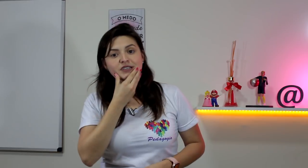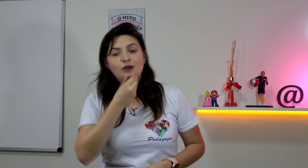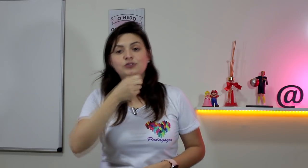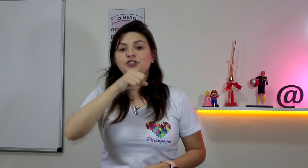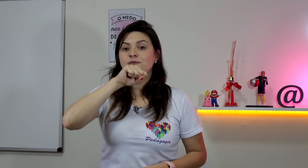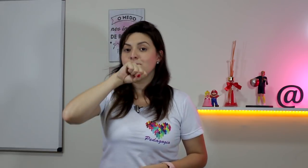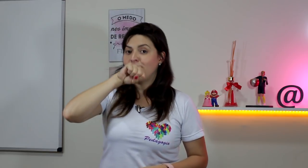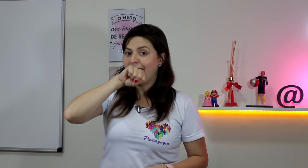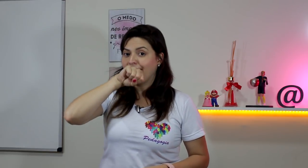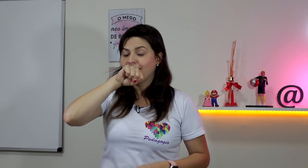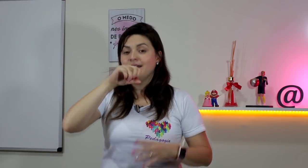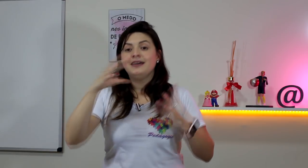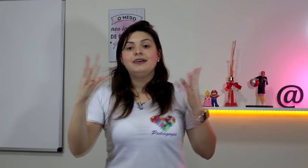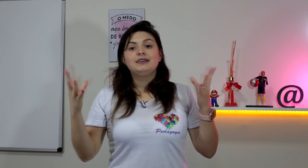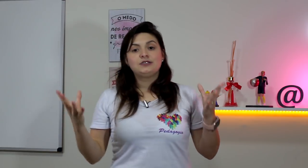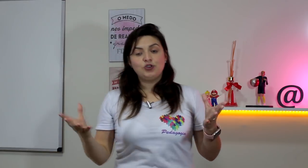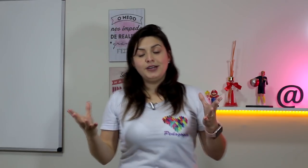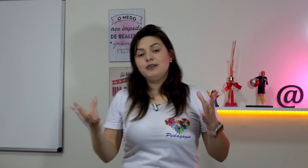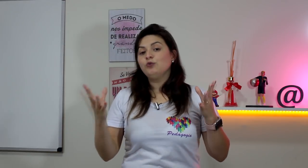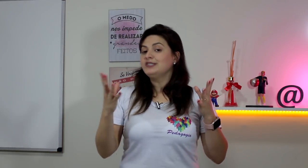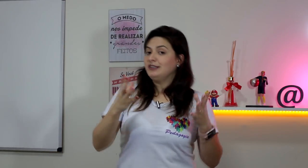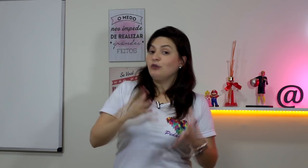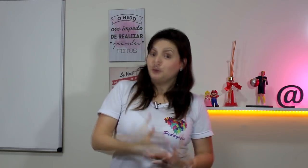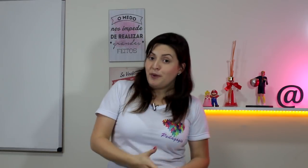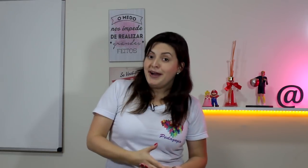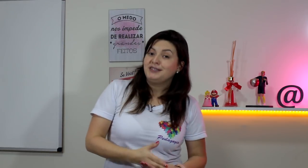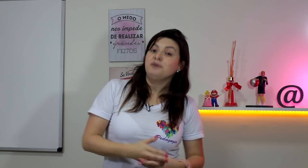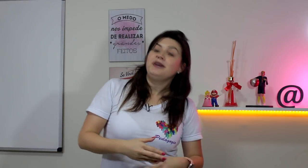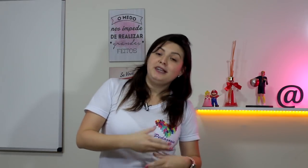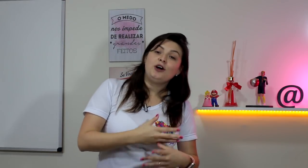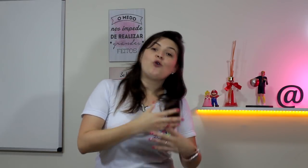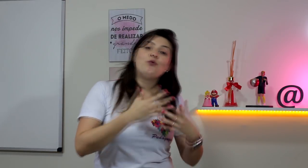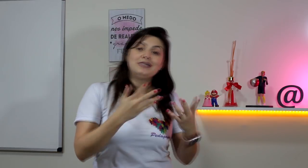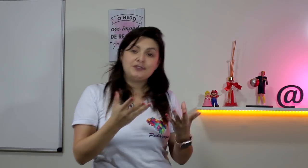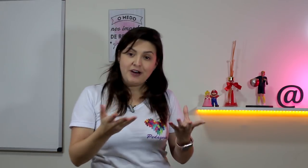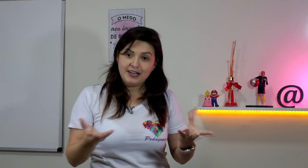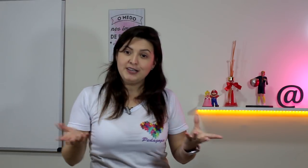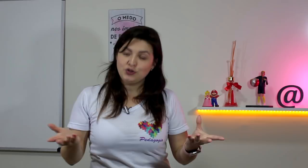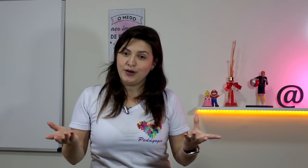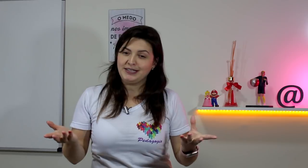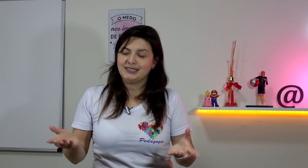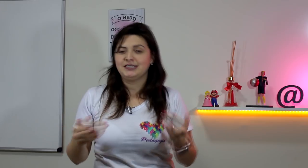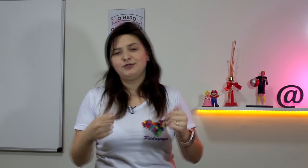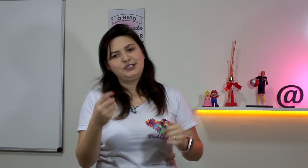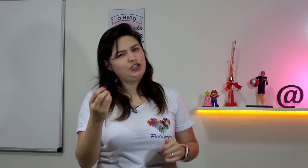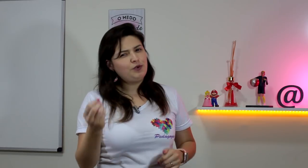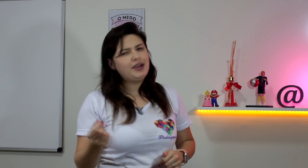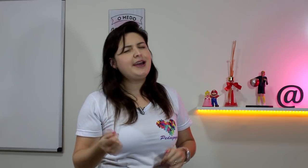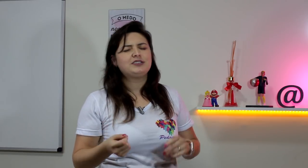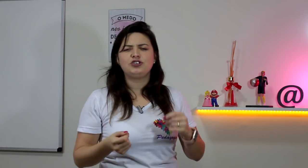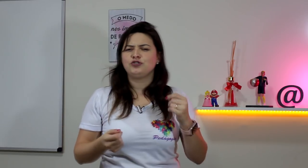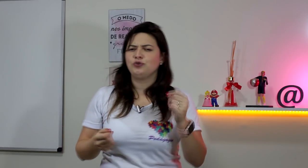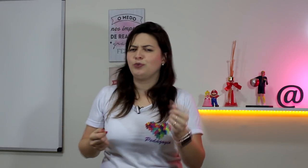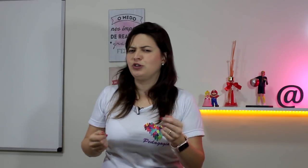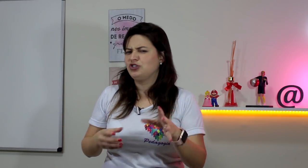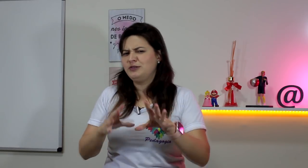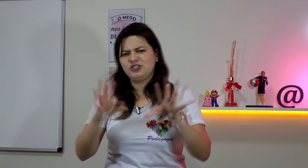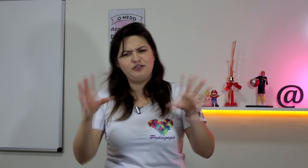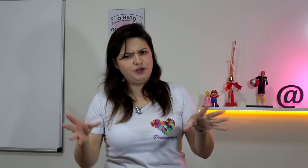sinal de pai. Só que o sinal de pai também tem algumas variações. Se você já conhece, já estudou um pouquinho de Libras, já viu em